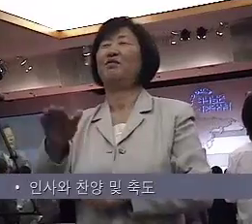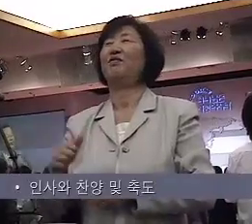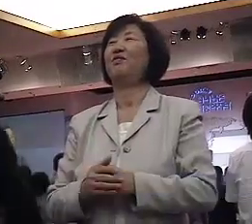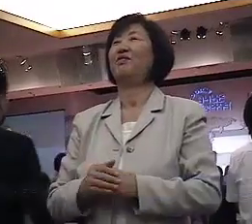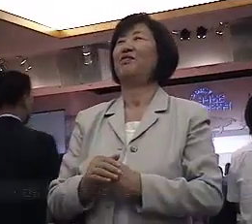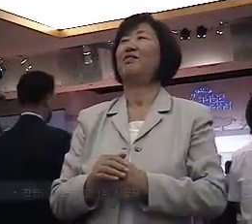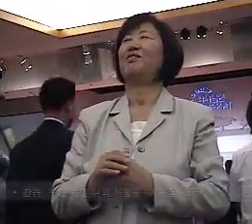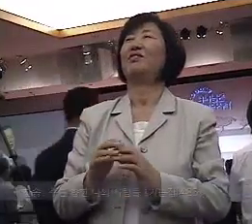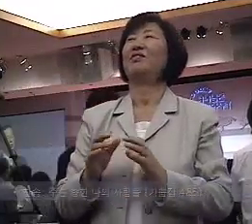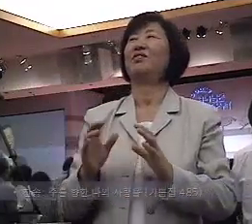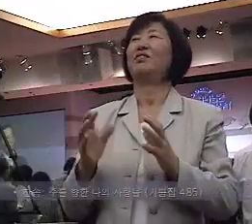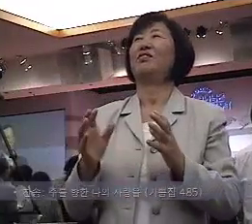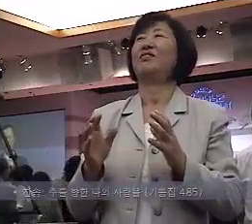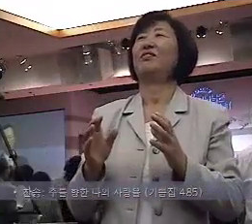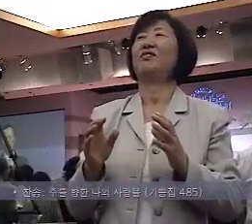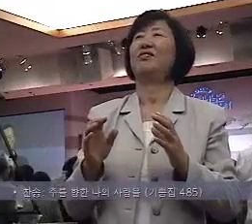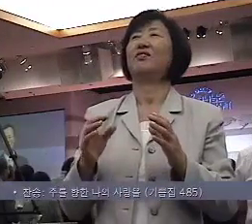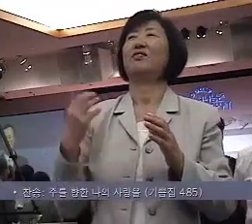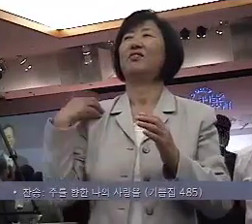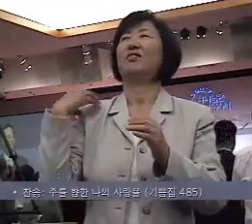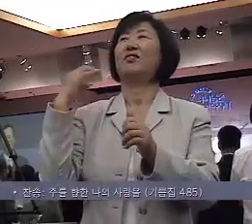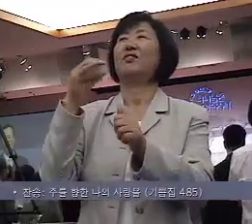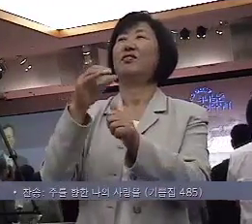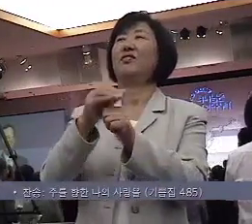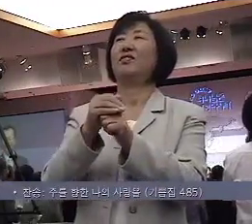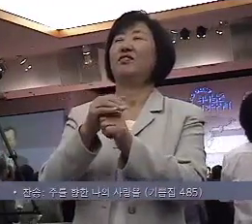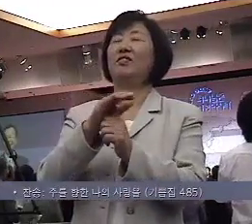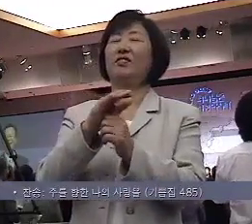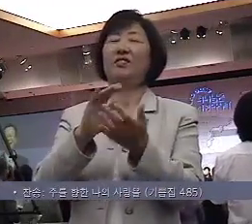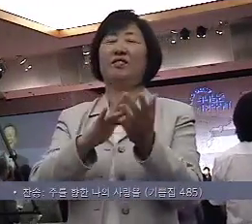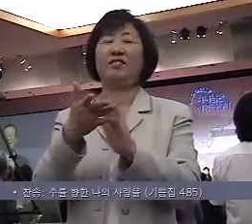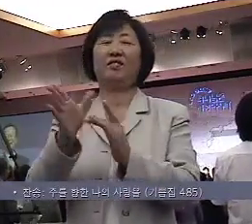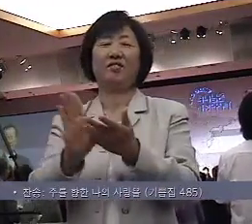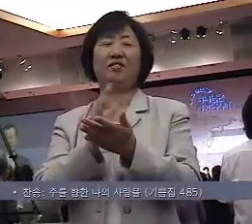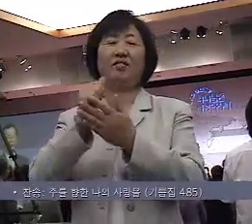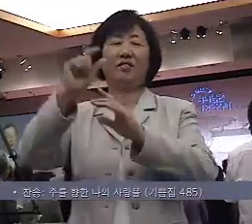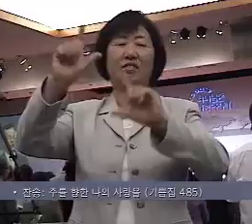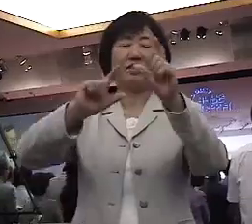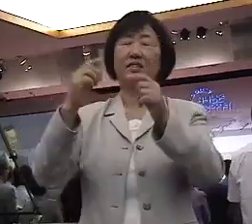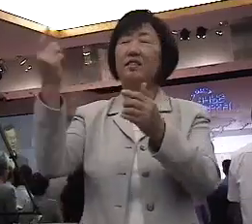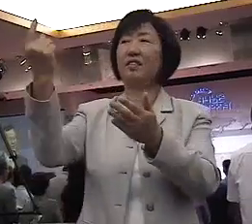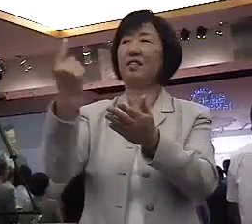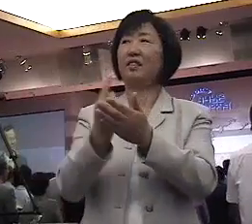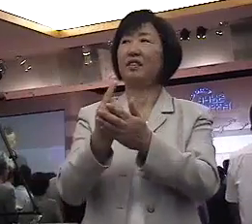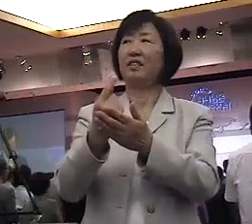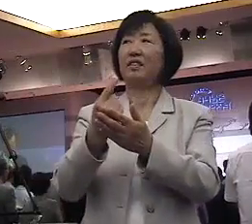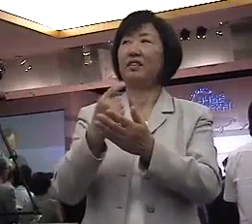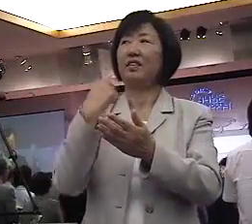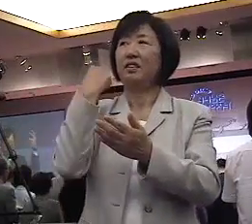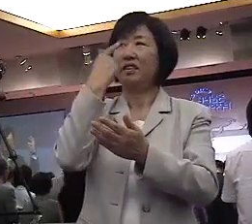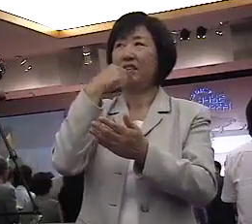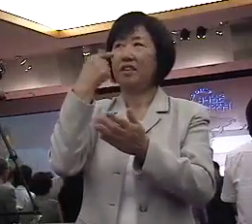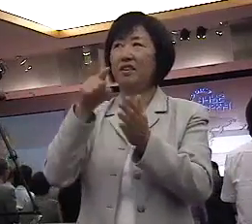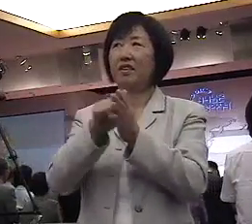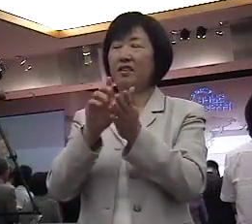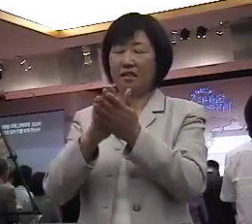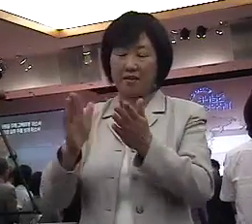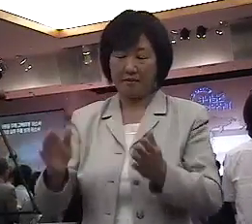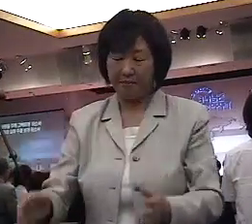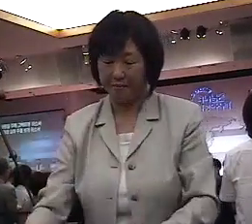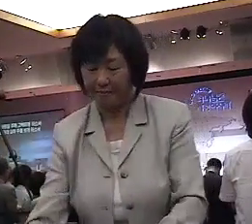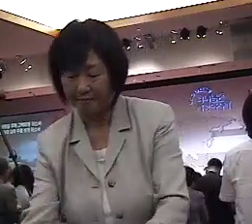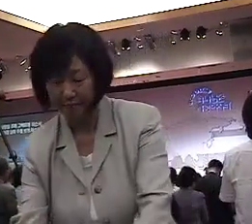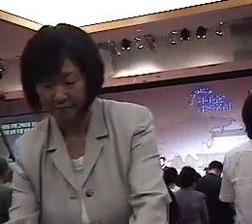양떼를 맡겨주시고 주 예수 그리스도의 형상이 우리 안에 임하게 인도하실 줄로 믿습니다. 이 사랑 고백 올려드립니다.